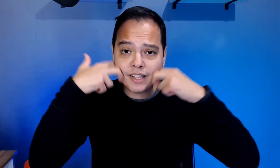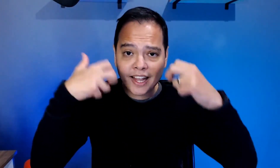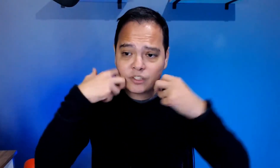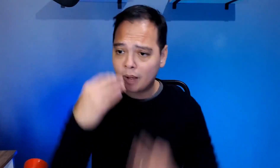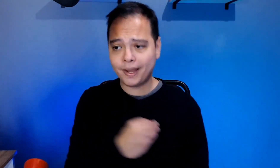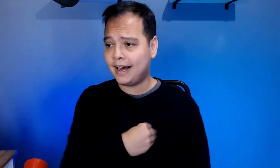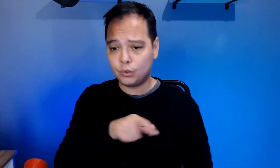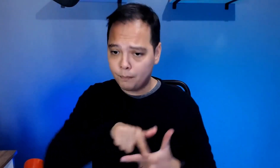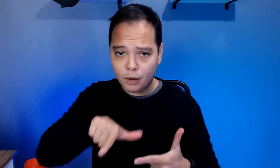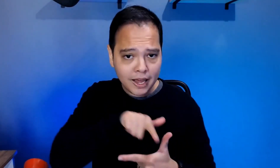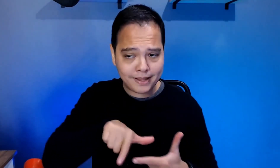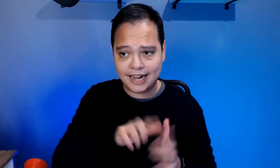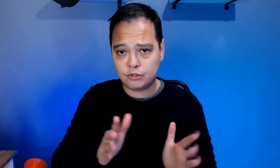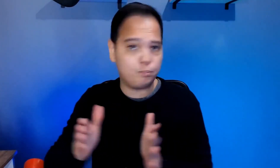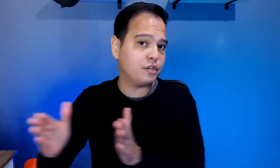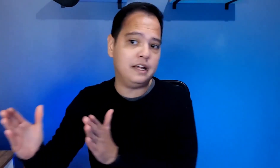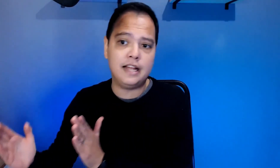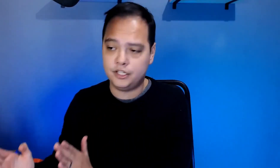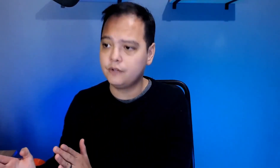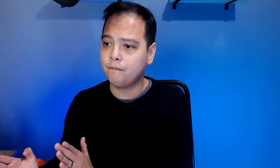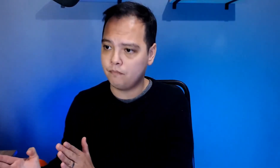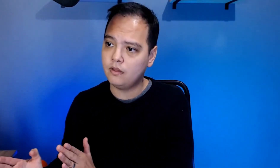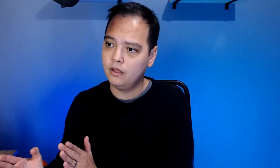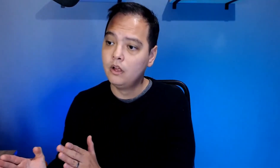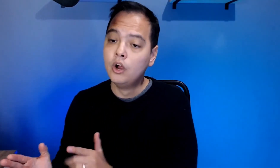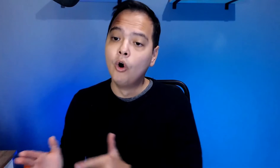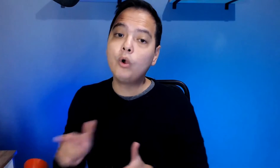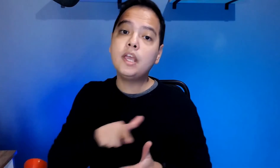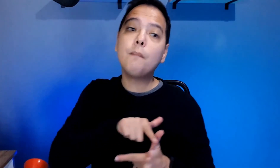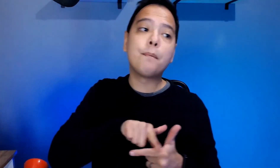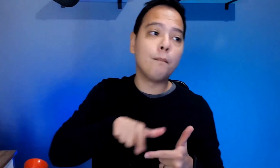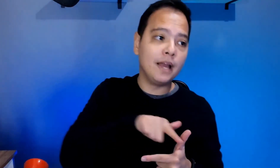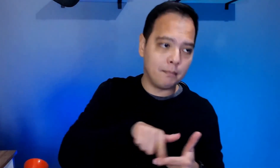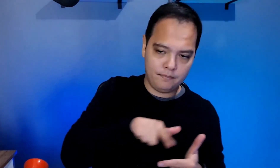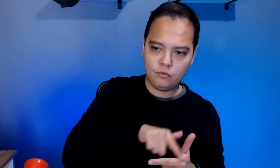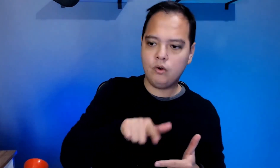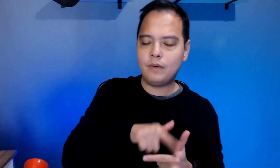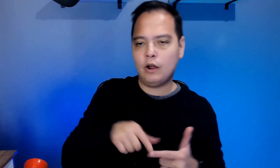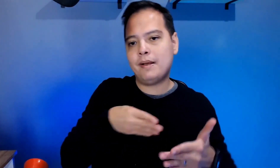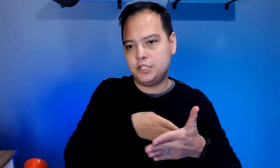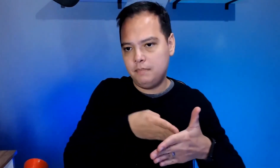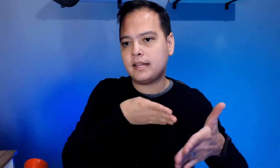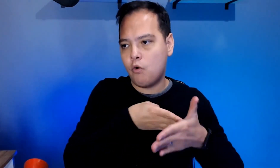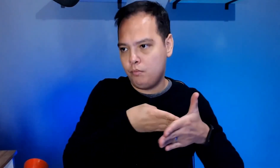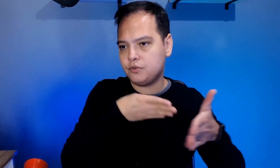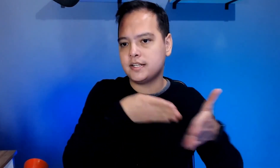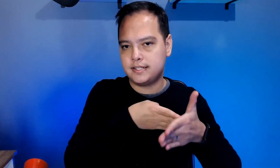não é pecado, não é um problema. É traço de personalidade. O que é um problema? Quando ela começa a te limitar algumas coisas. Mas